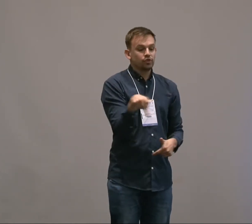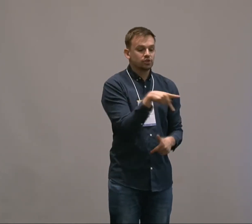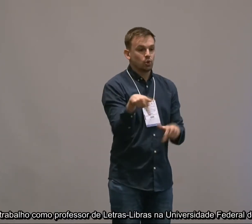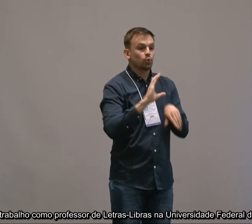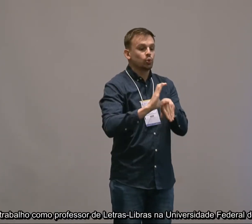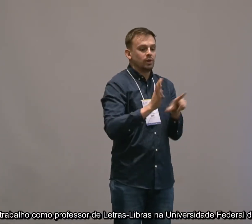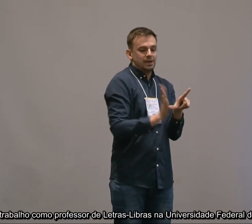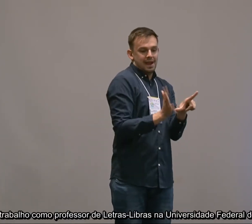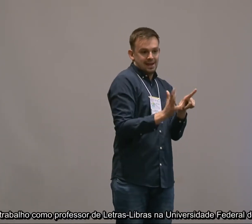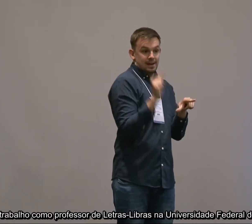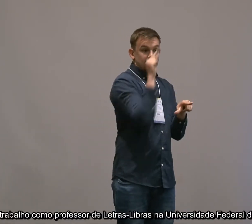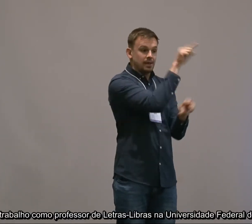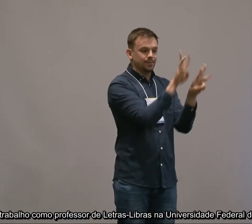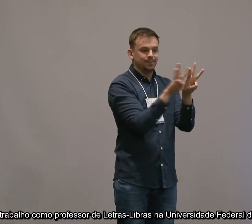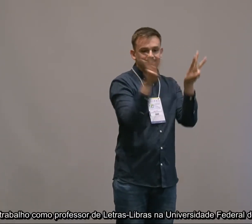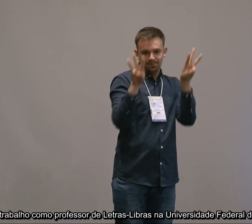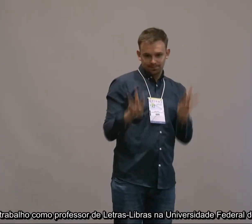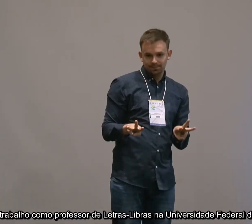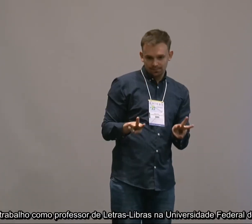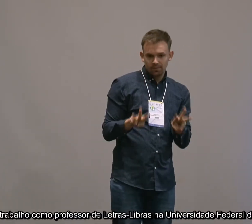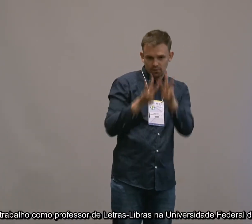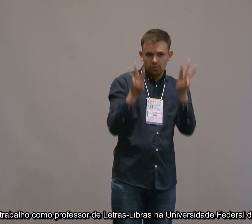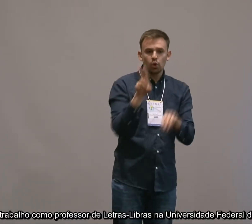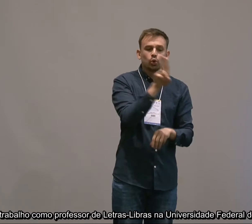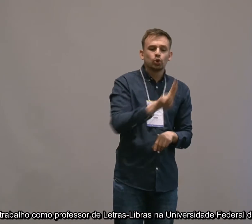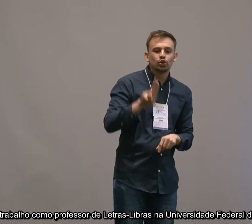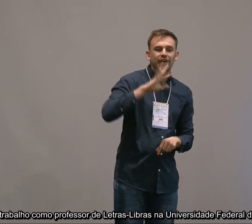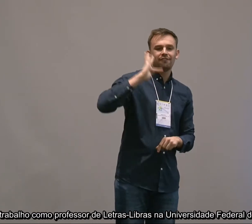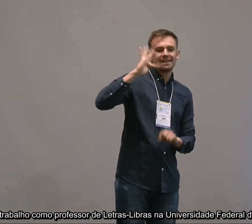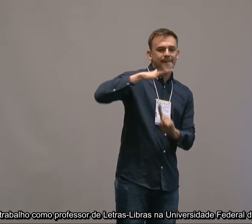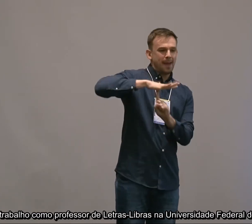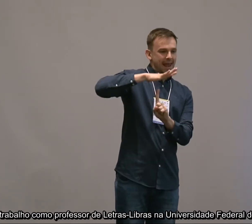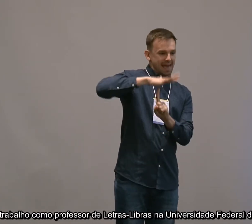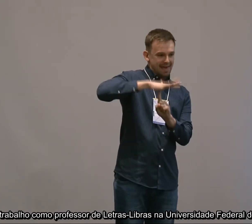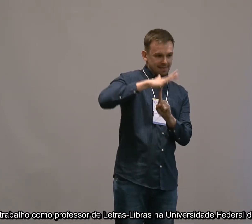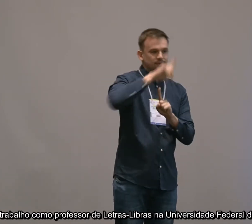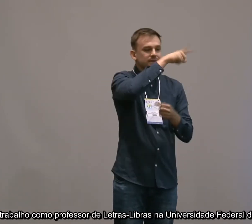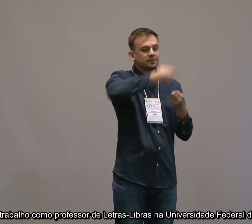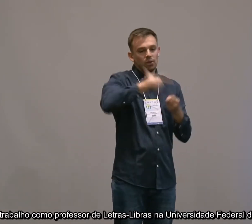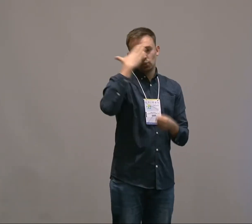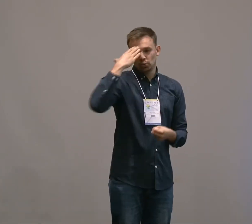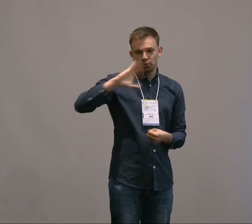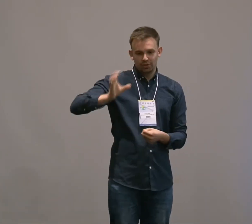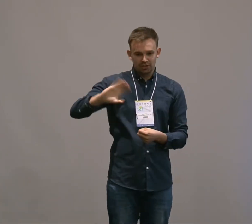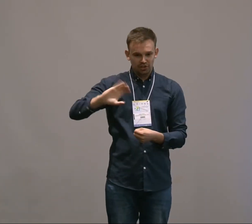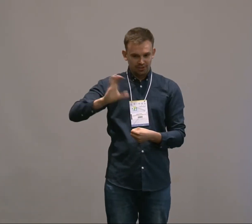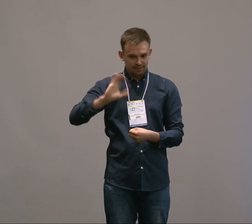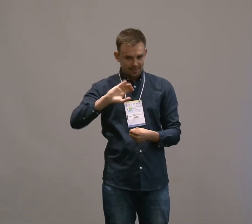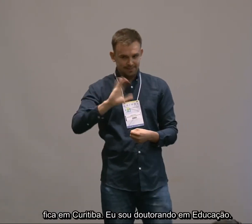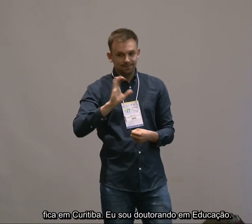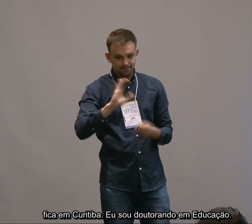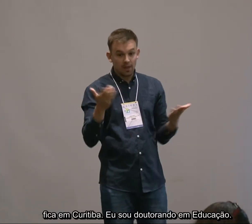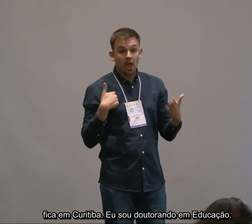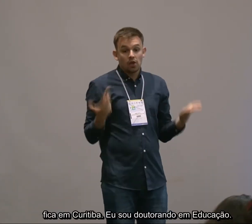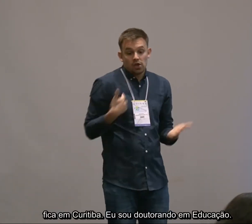eu trabalho com um professor no Letras Libras na Universidade Federal do Paraná que fica em